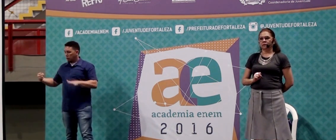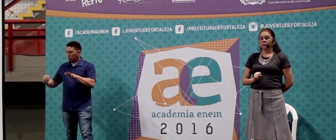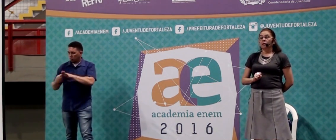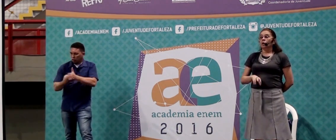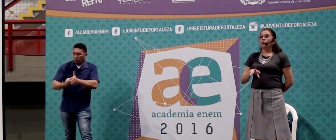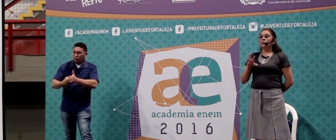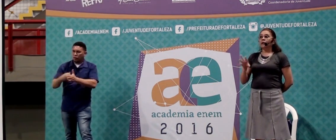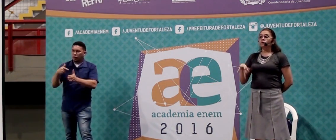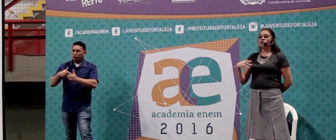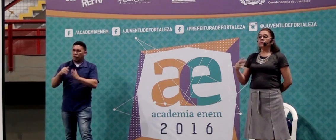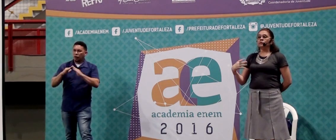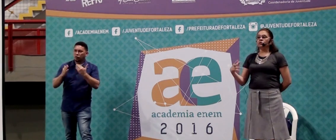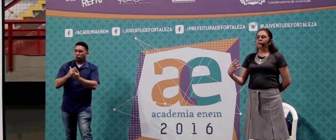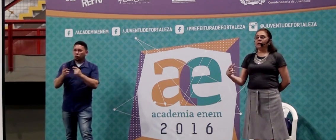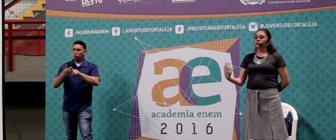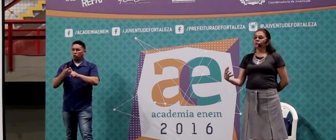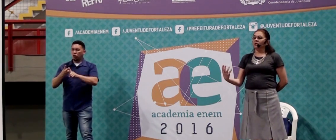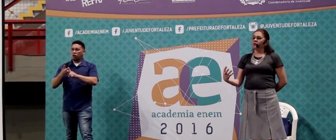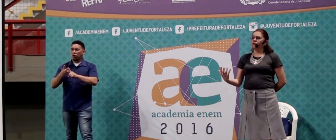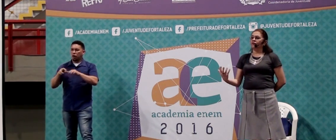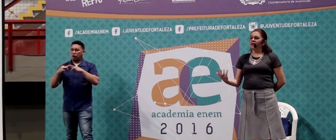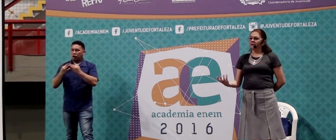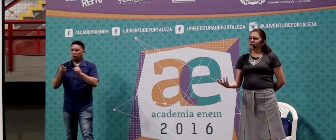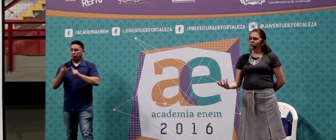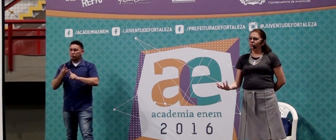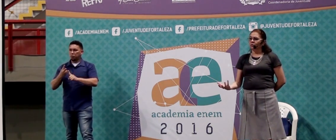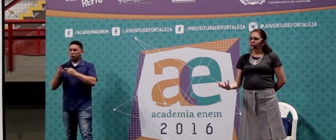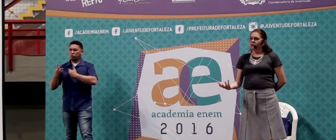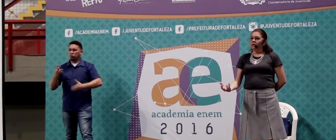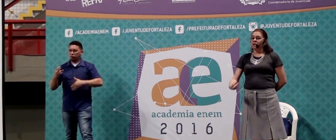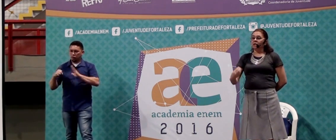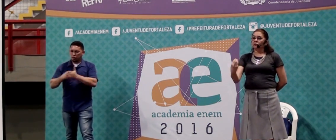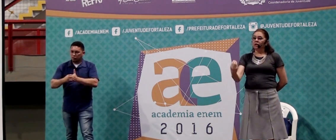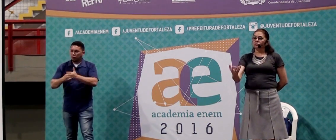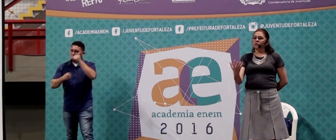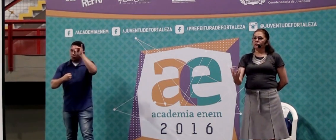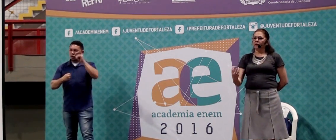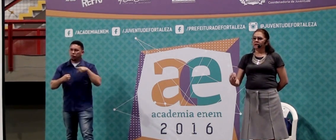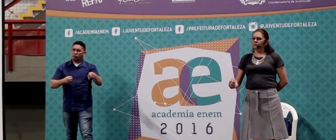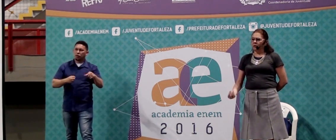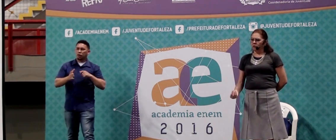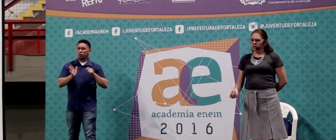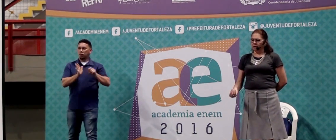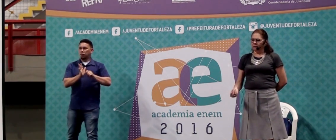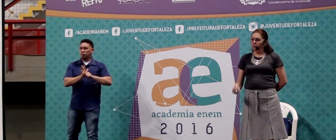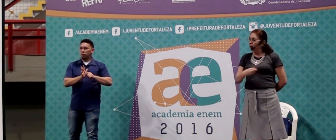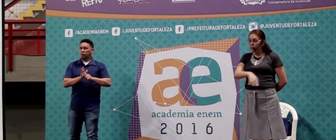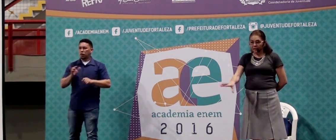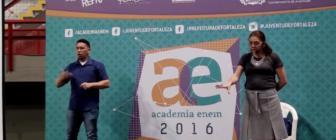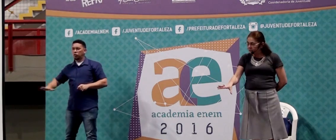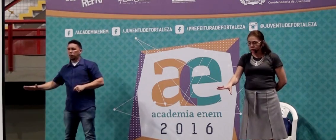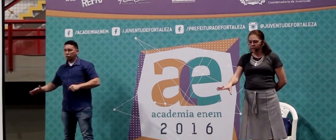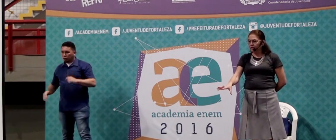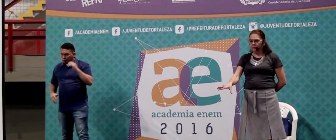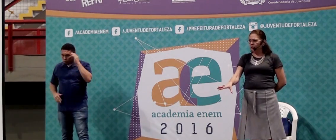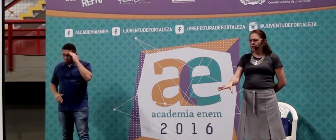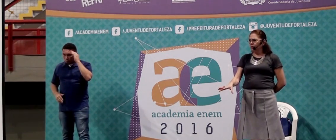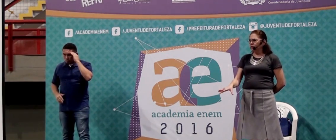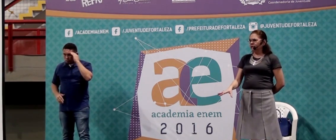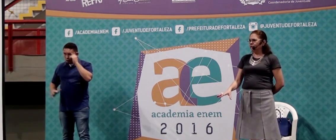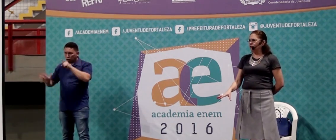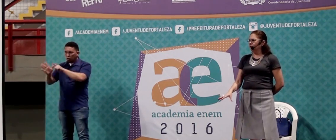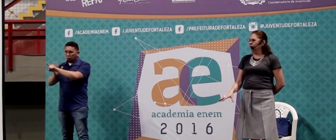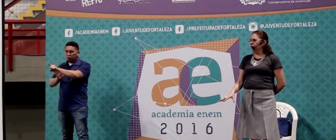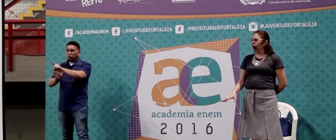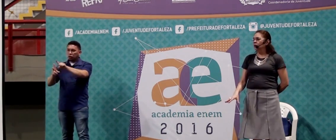isso. Qual é o tipo de pergunta que eu faço e que eu não tenho resposta? Eu não preciso responder no